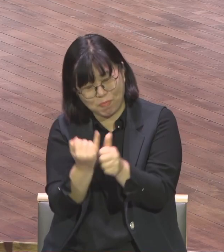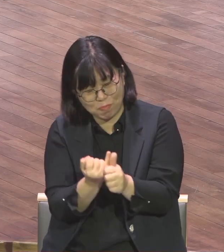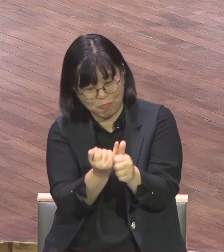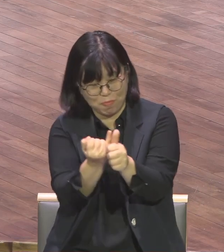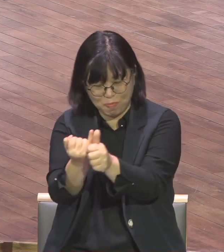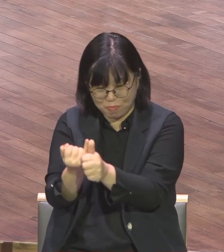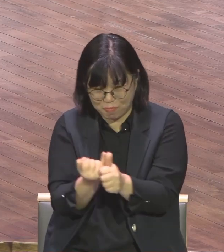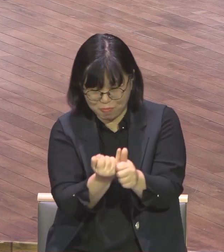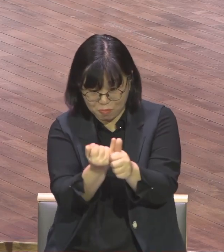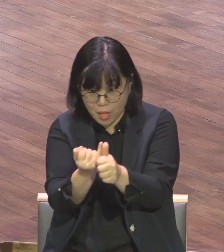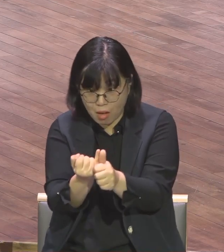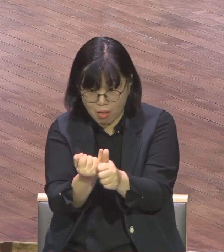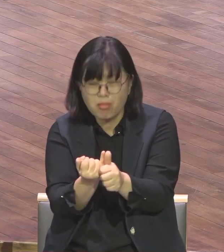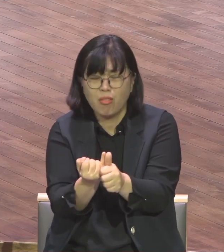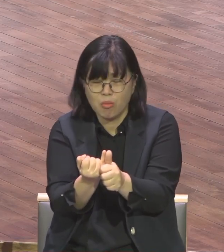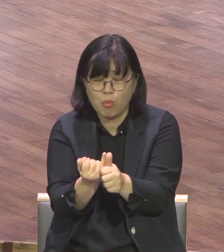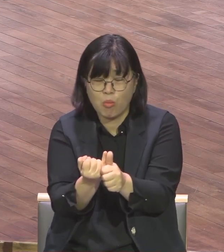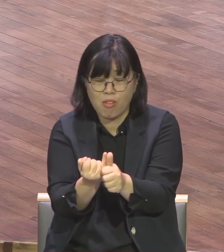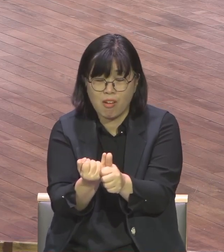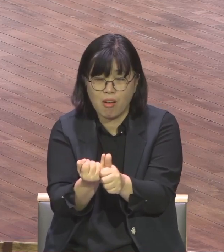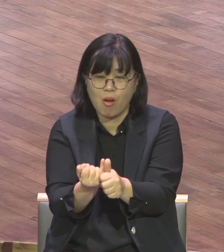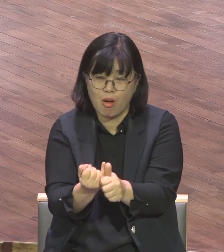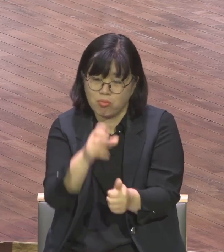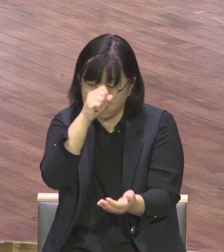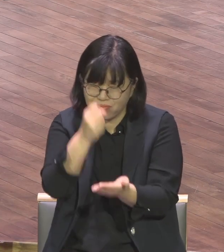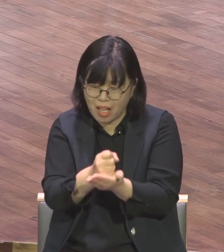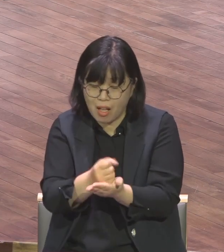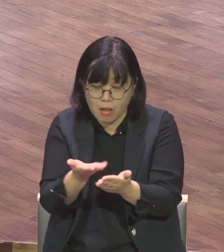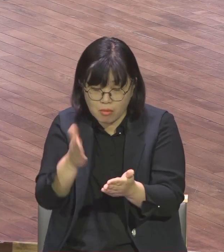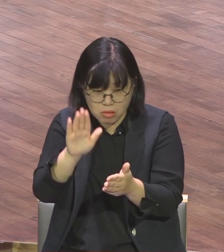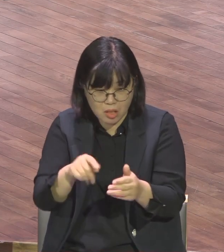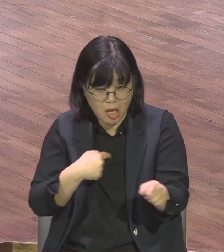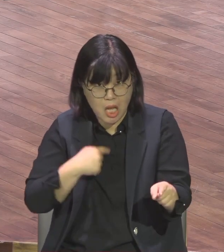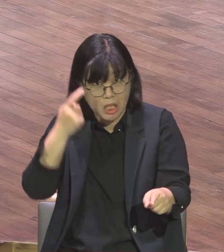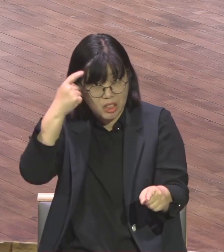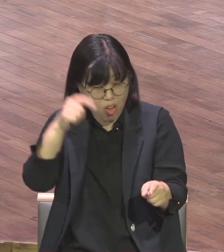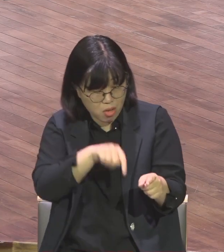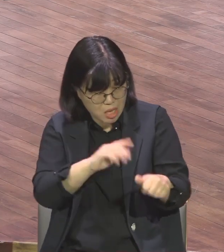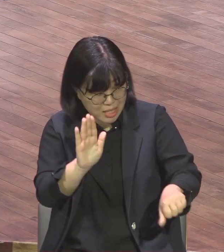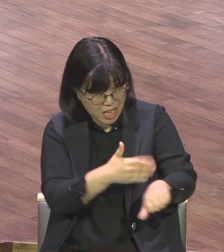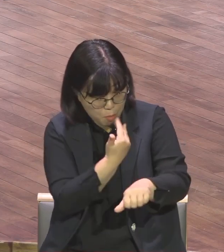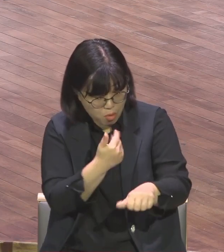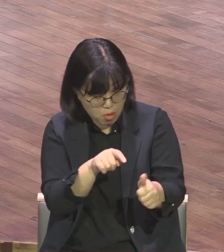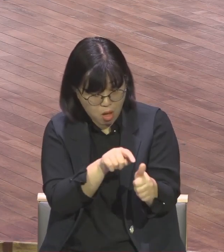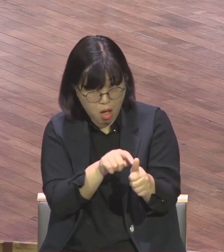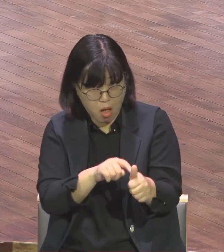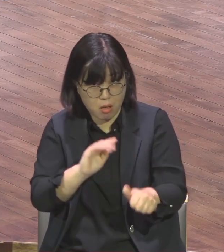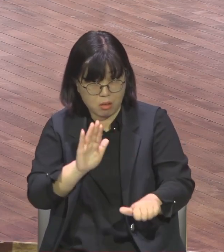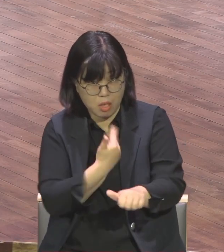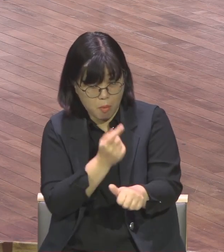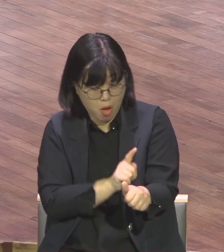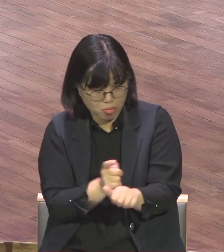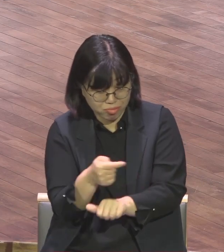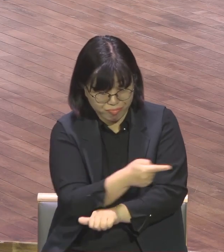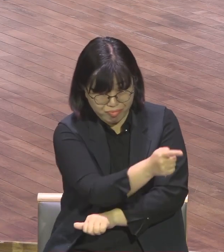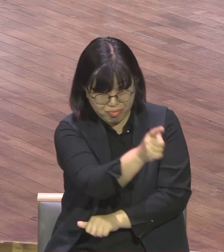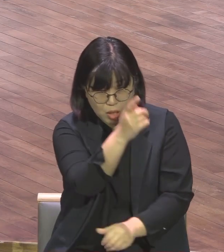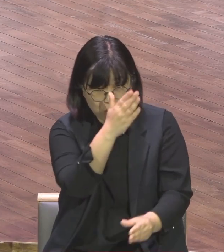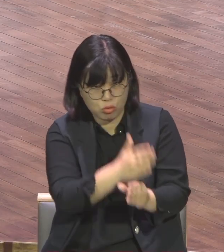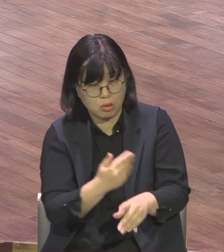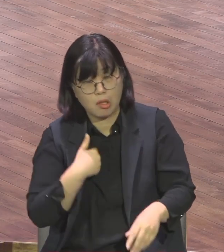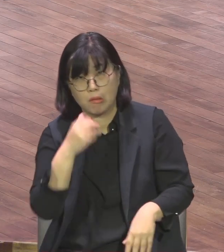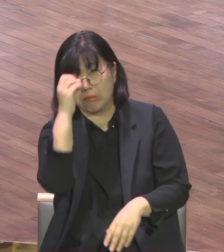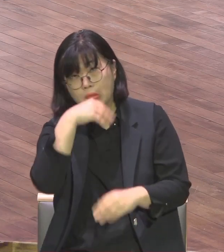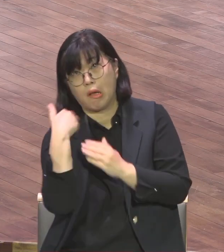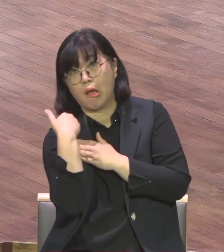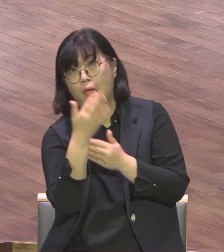육신적으로 다 양보하세요. 싹 다 주세요. 그런데 영적 양보하면 안 돼요. 영적인 거 양보하면 안 돼요. 영적인 거